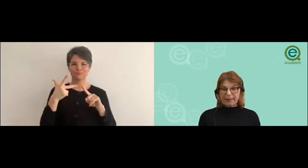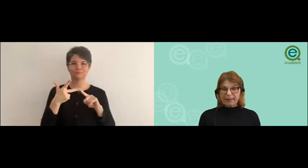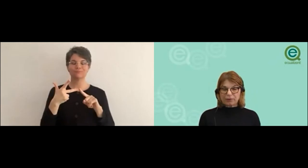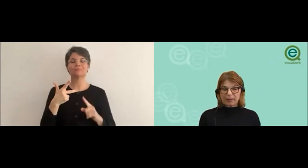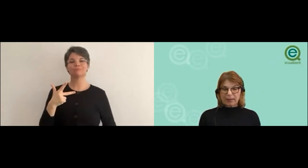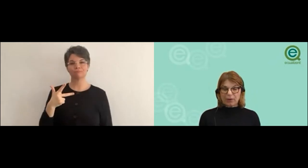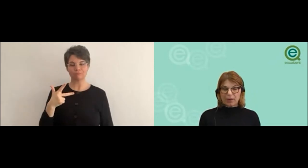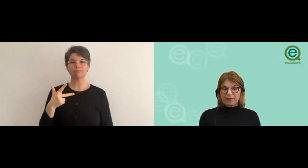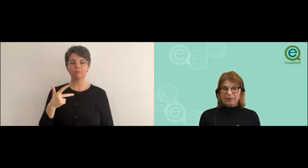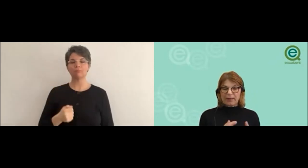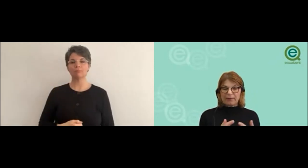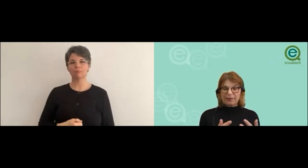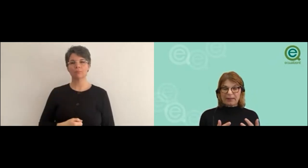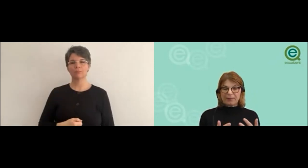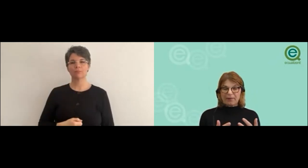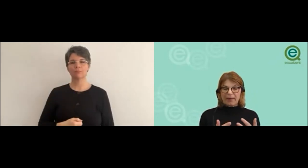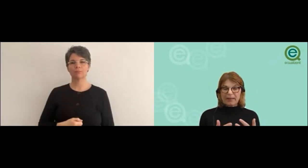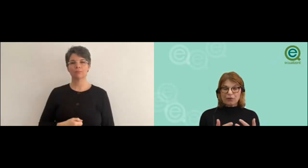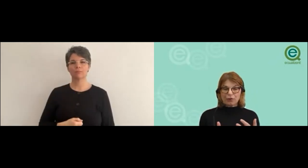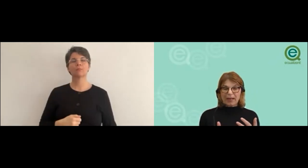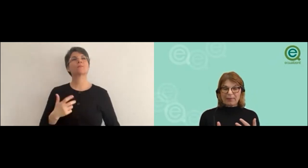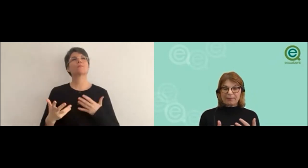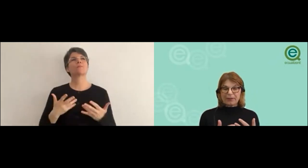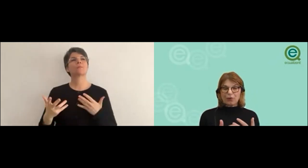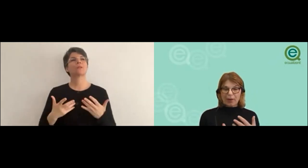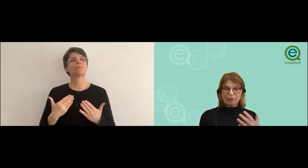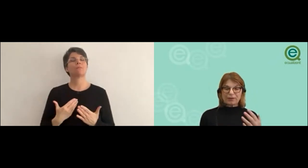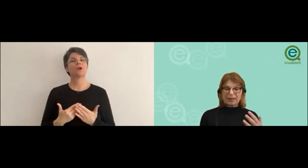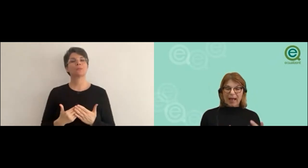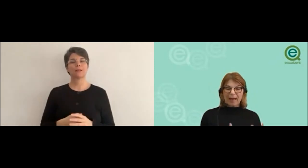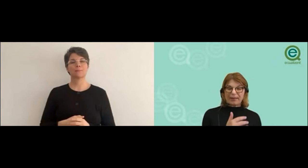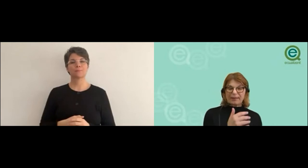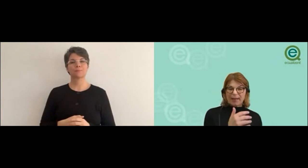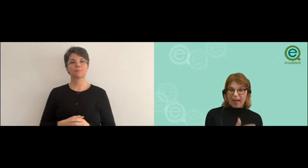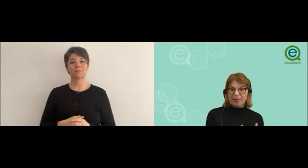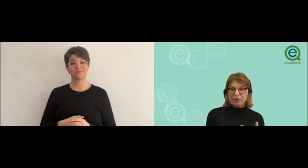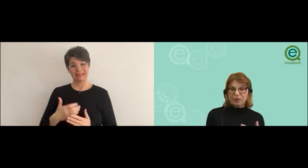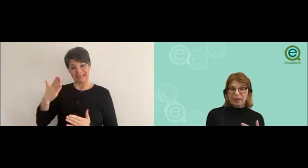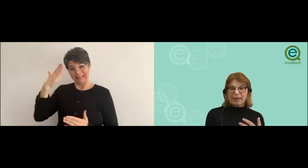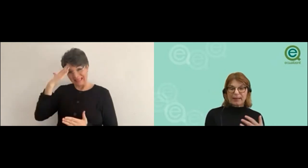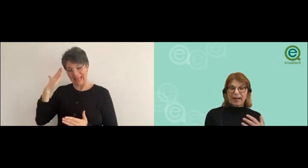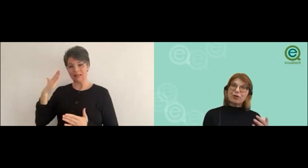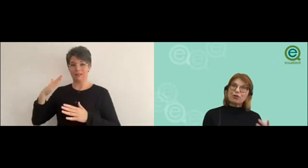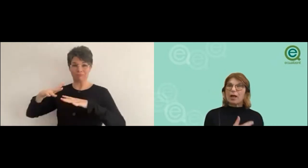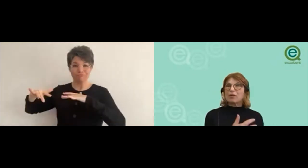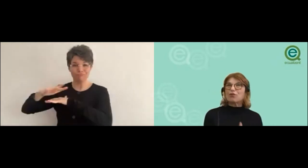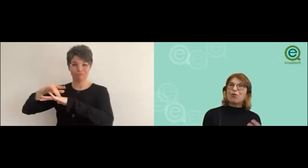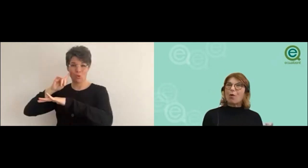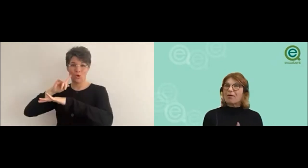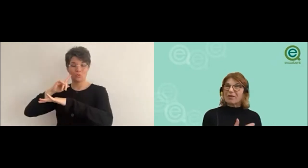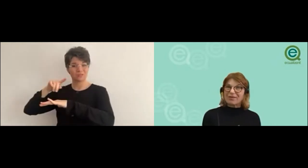Vorfeld, ja, sozusagen, also wie wenn ich schon einmal mit Gehörlosen gearbeitet habe, sozusagen, dann habe ich schon